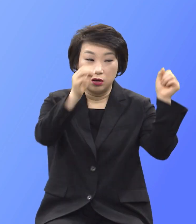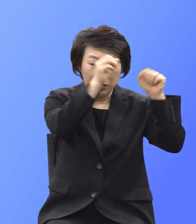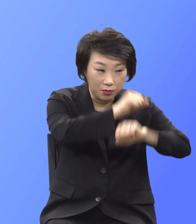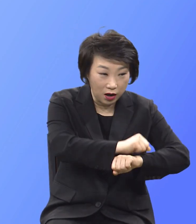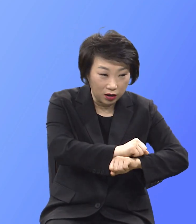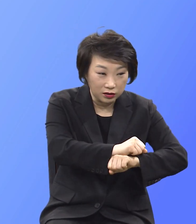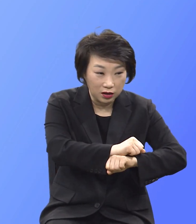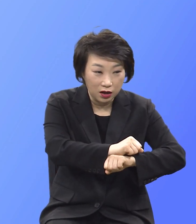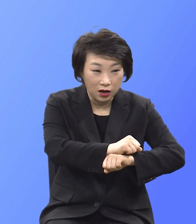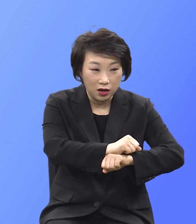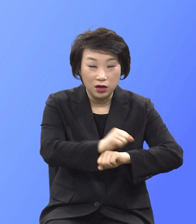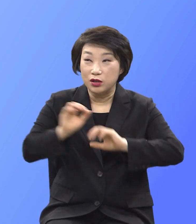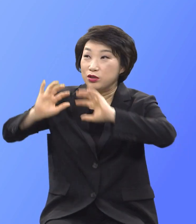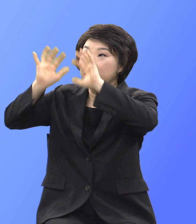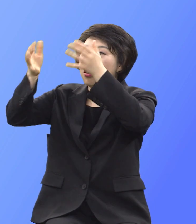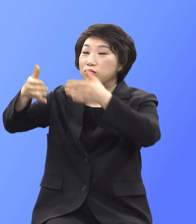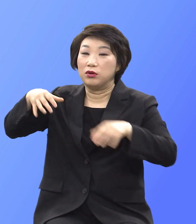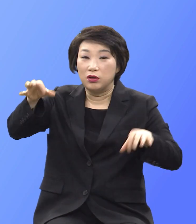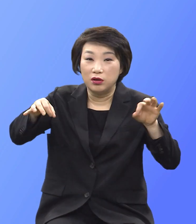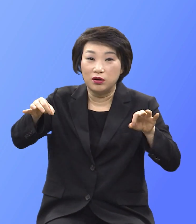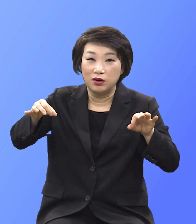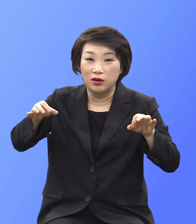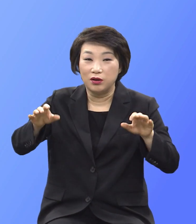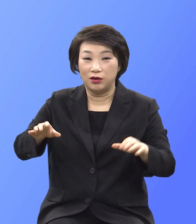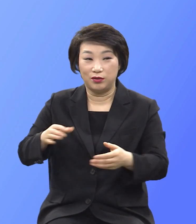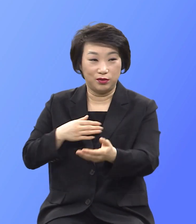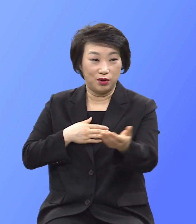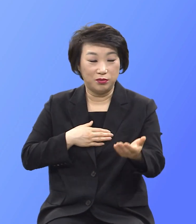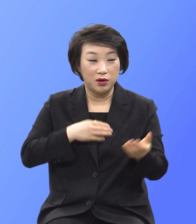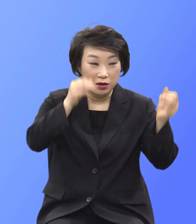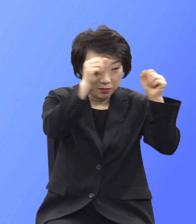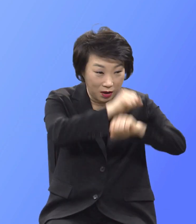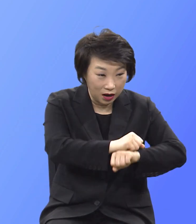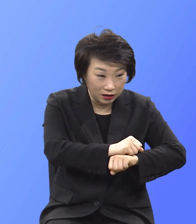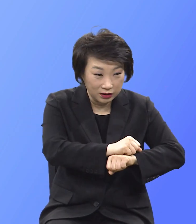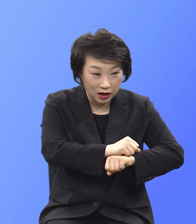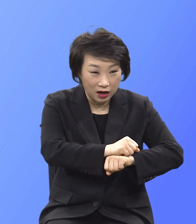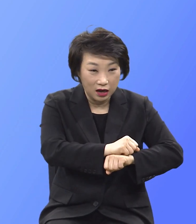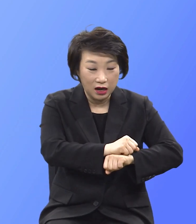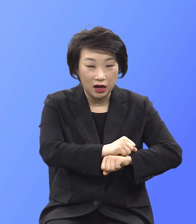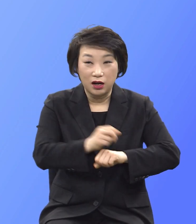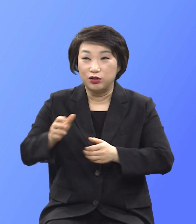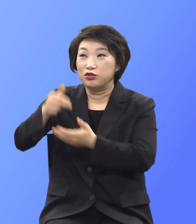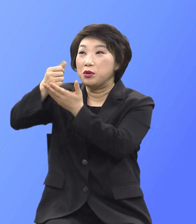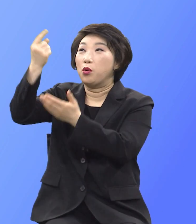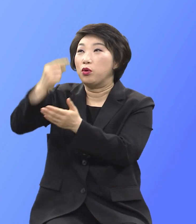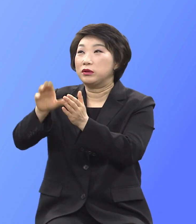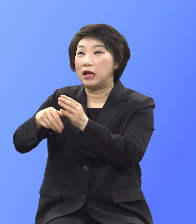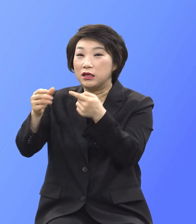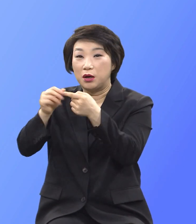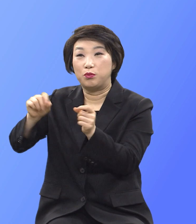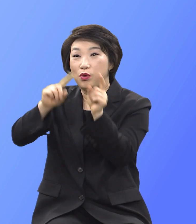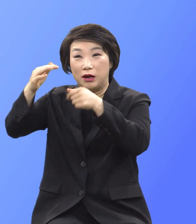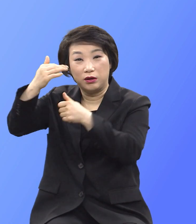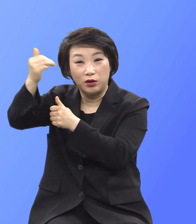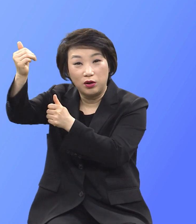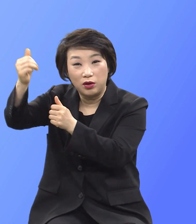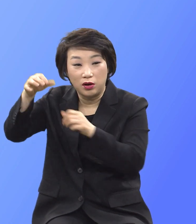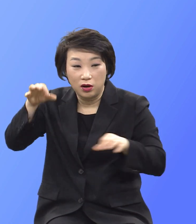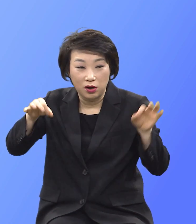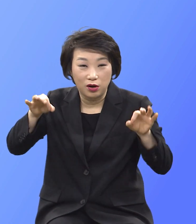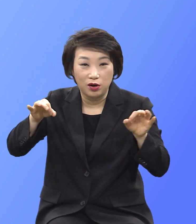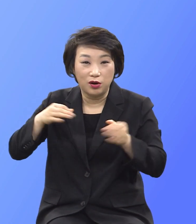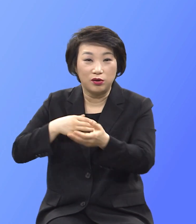멸망이냐 천국이냐 멸망이냐 주님 오시면 첫 부활에